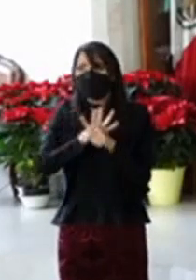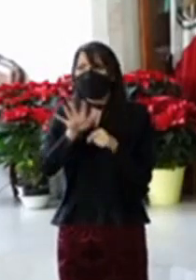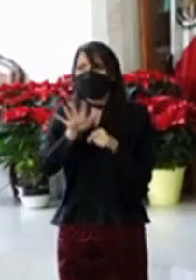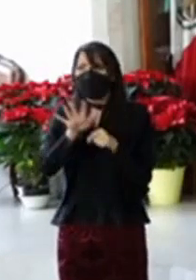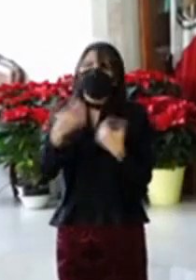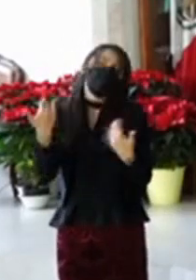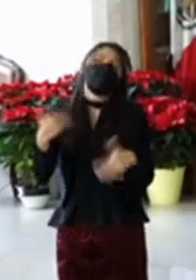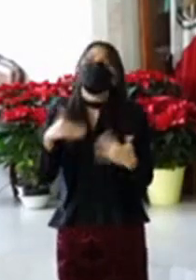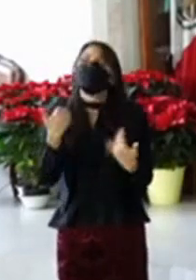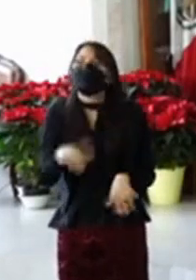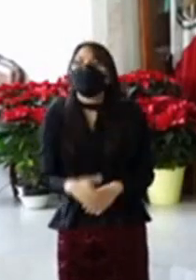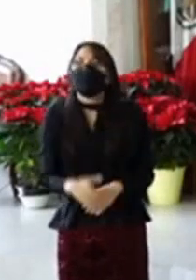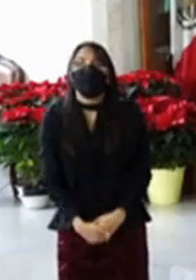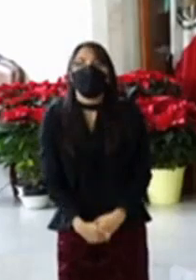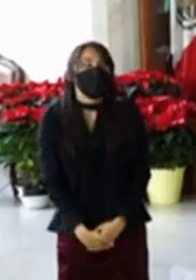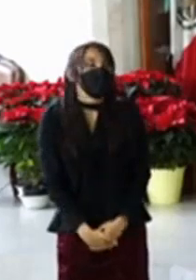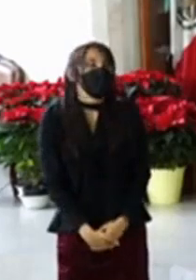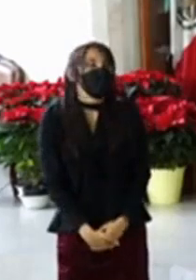su majestad y gloria.